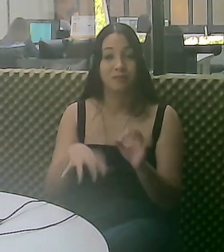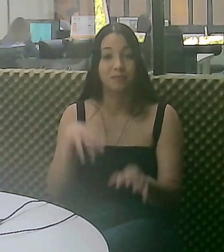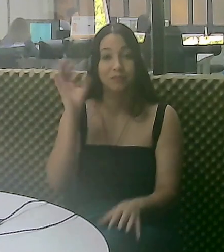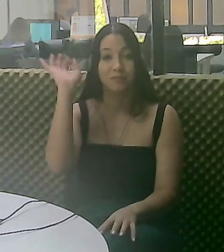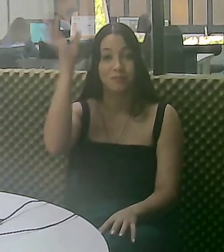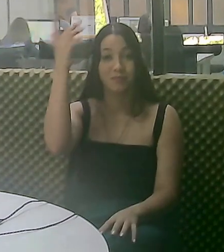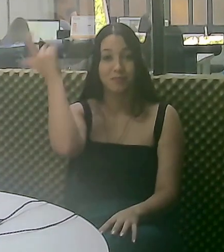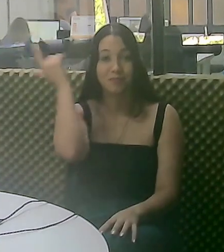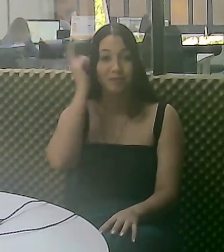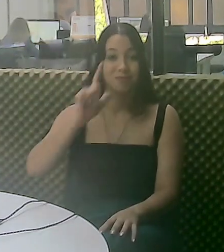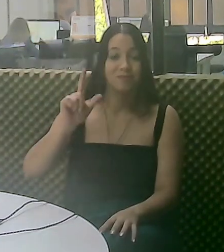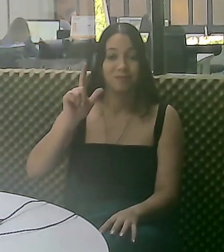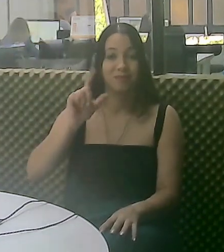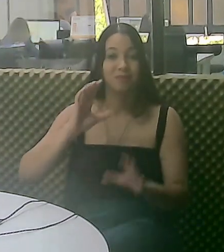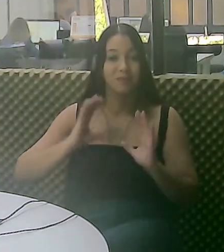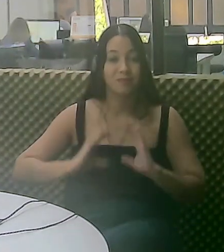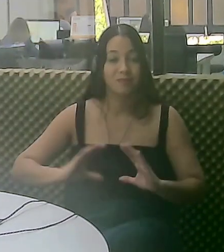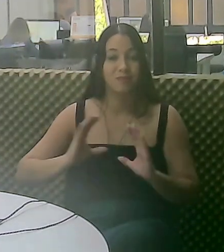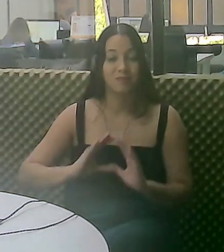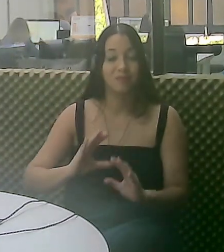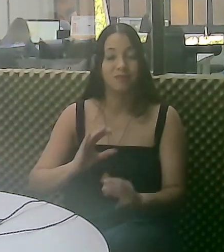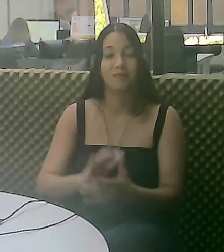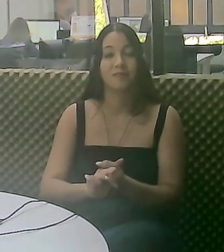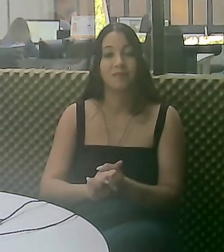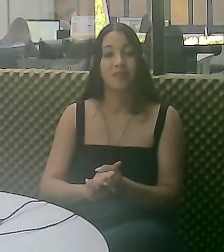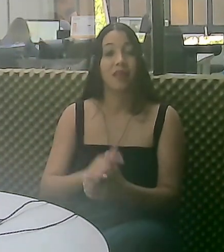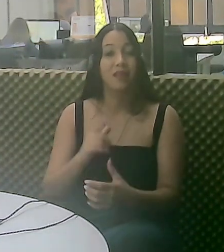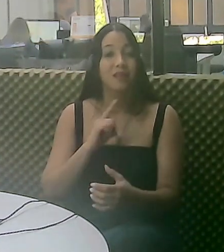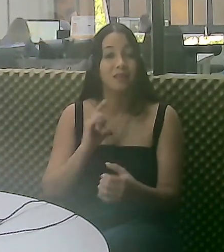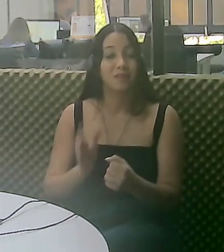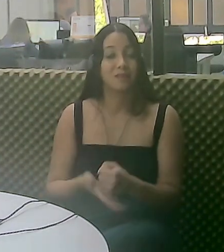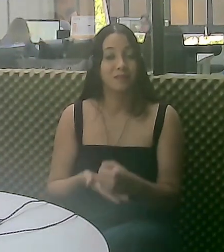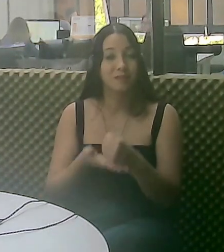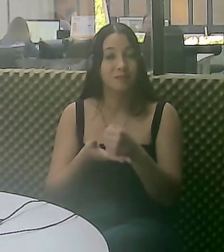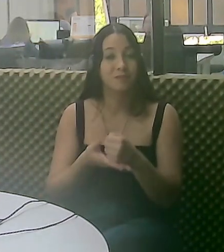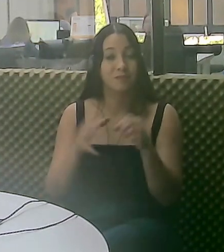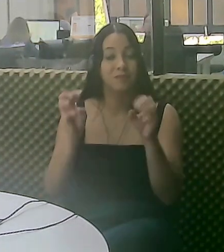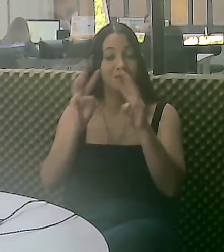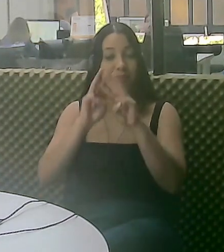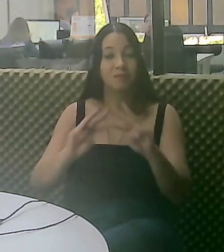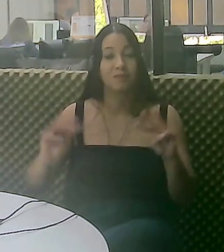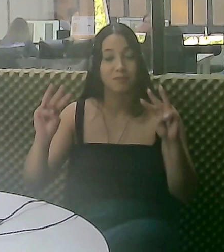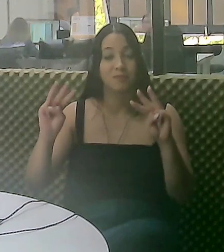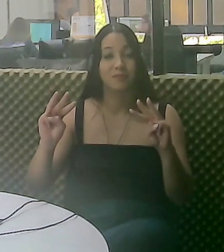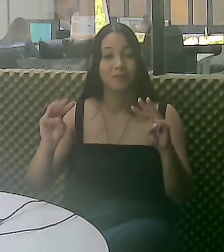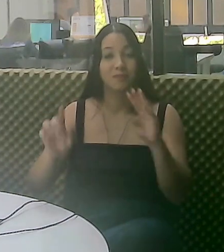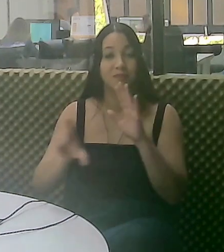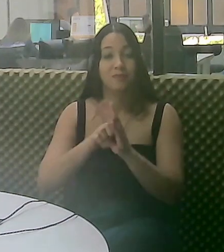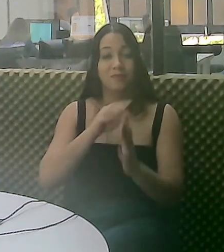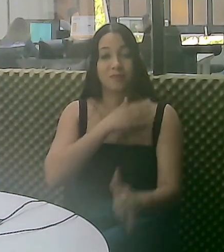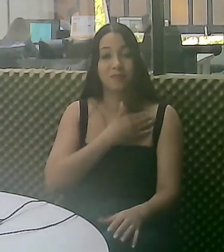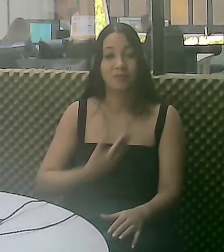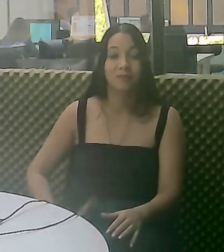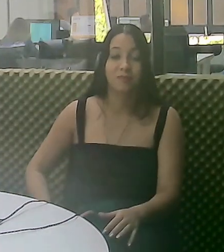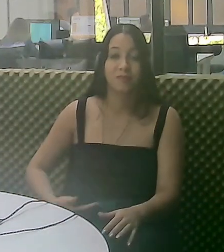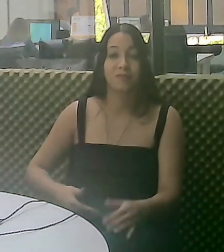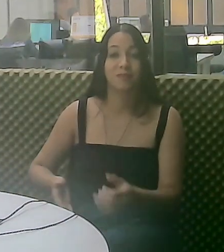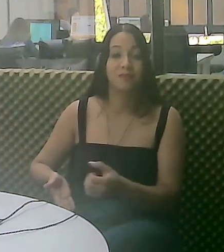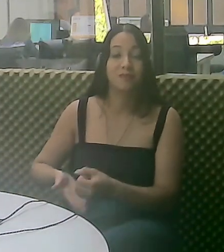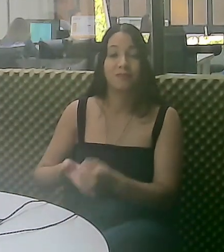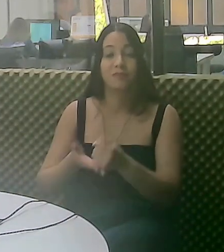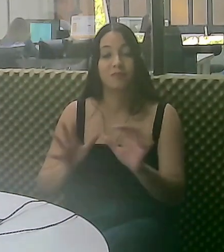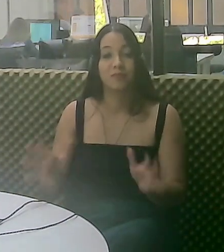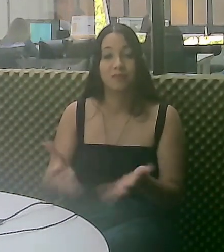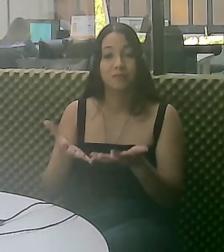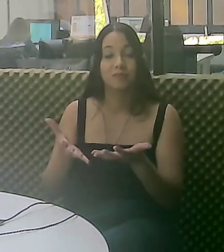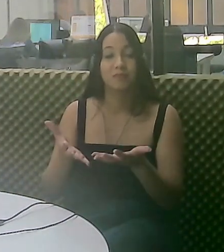Basquete Campeão, Praça de Esportes, que conta com apoio do Sistema Martins, por meio da Lei Estadual de Incentivo ao Esporte da